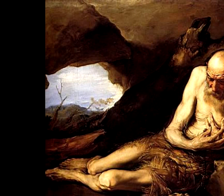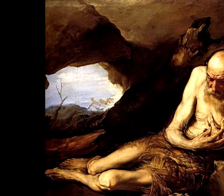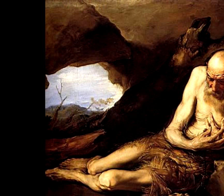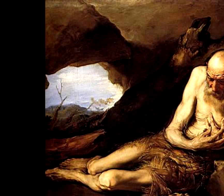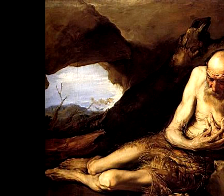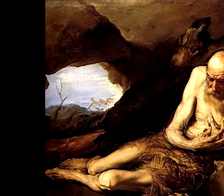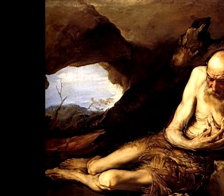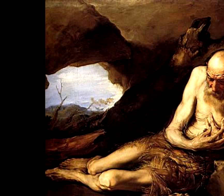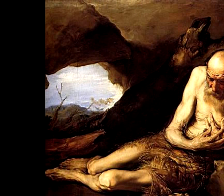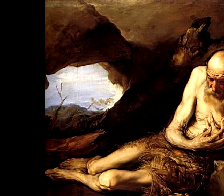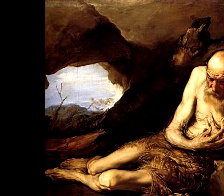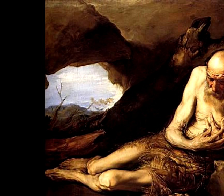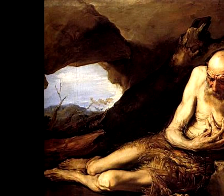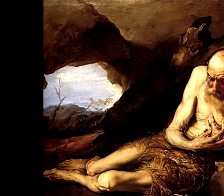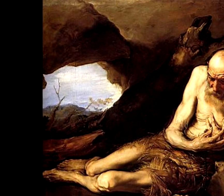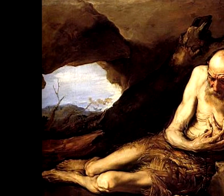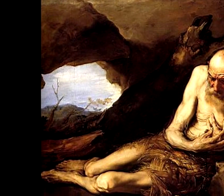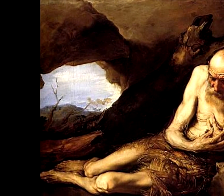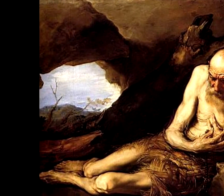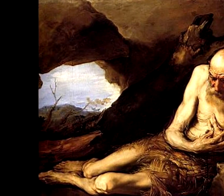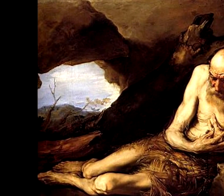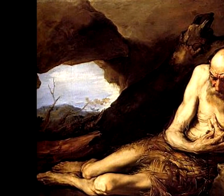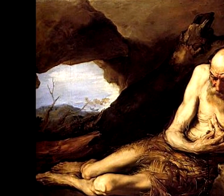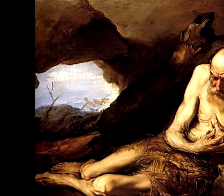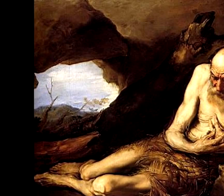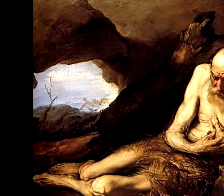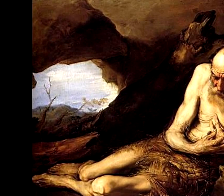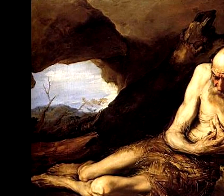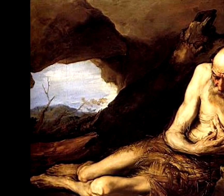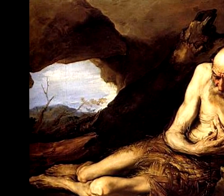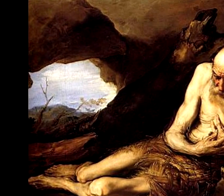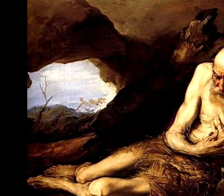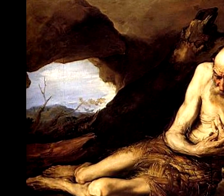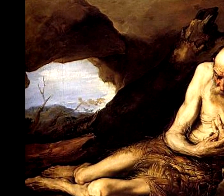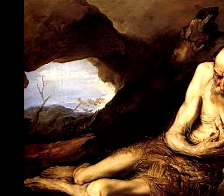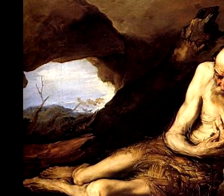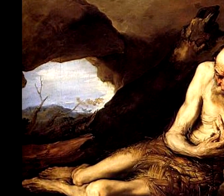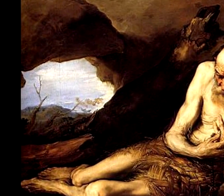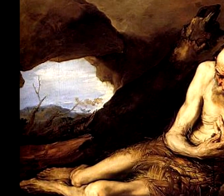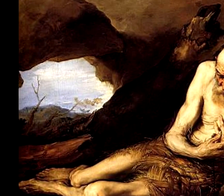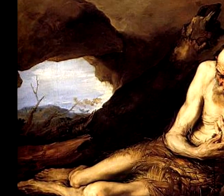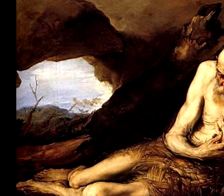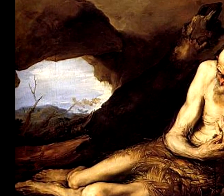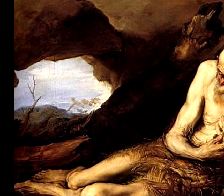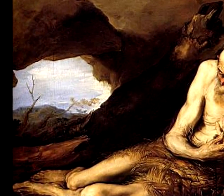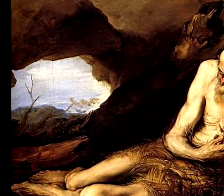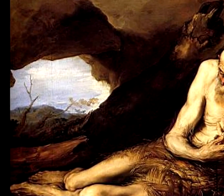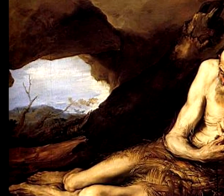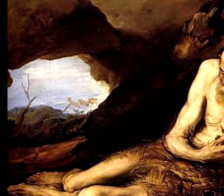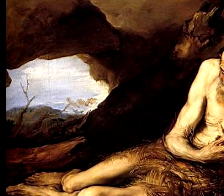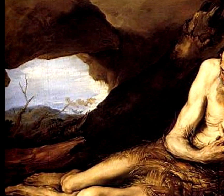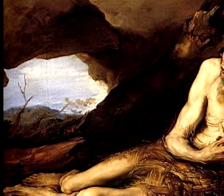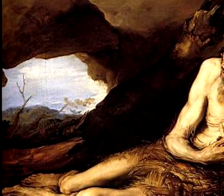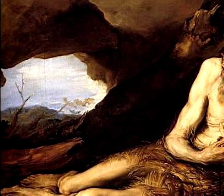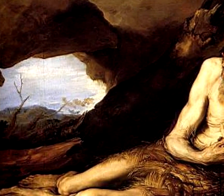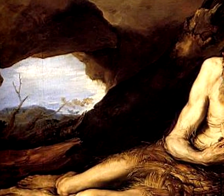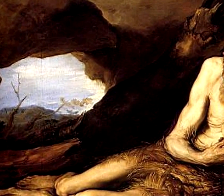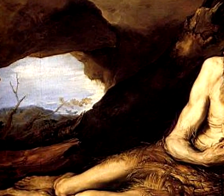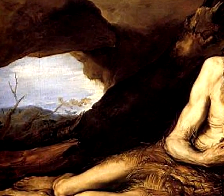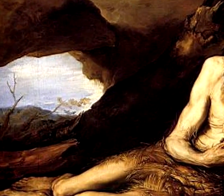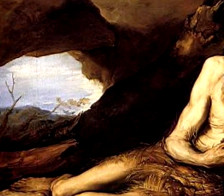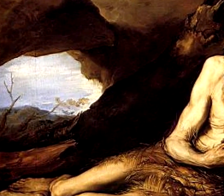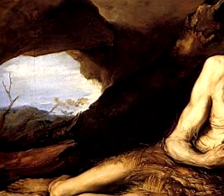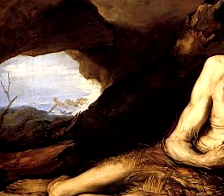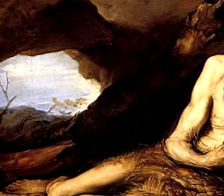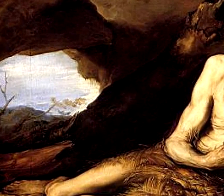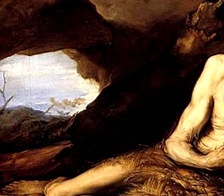Él en los escritos relata varias veces haber padecido dolores muy fuertes que le obligaban a quedarse en la